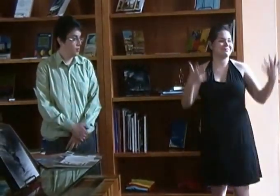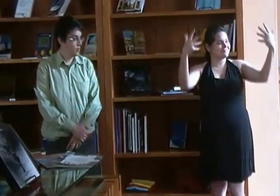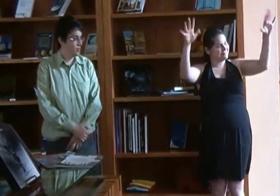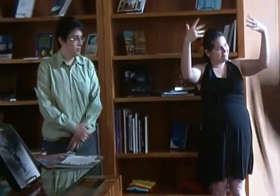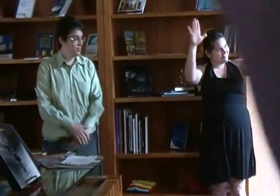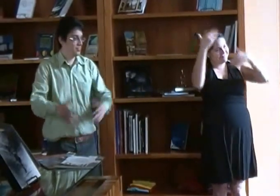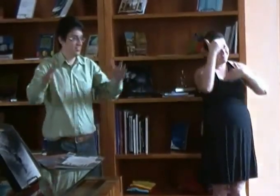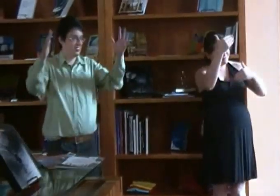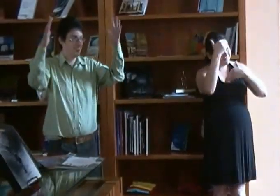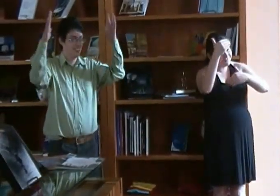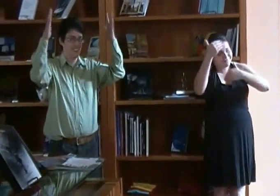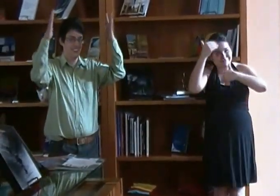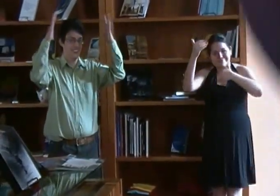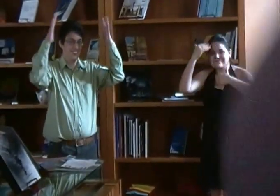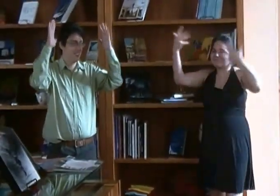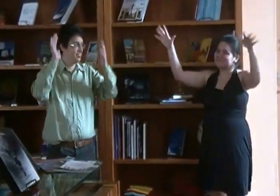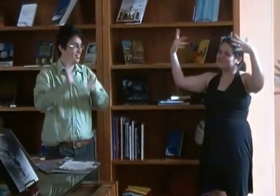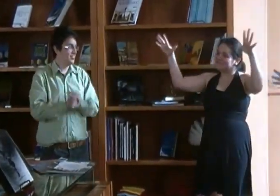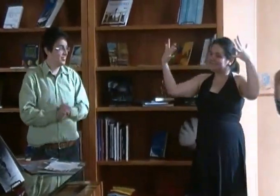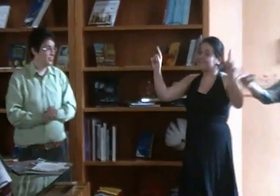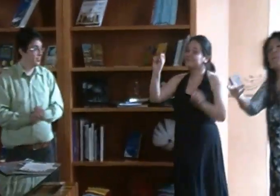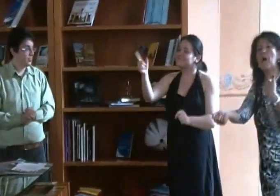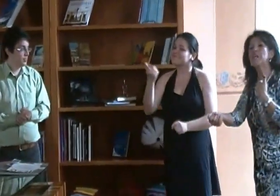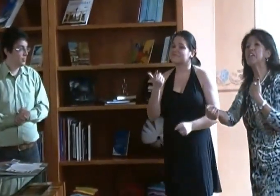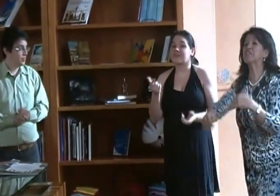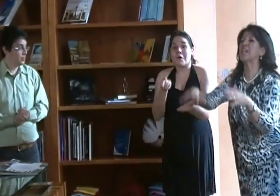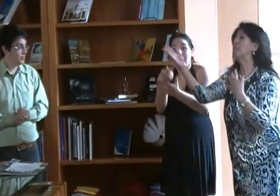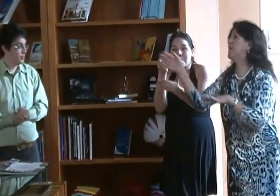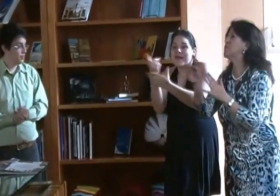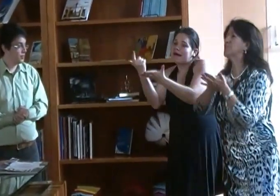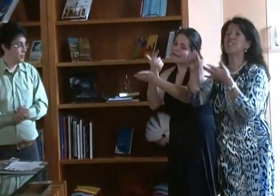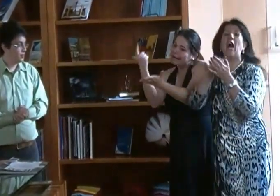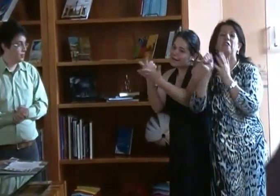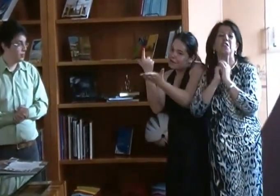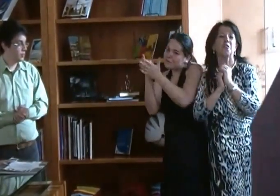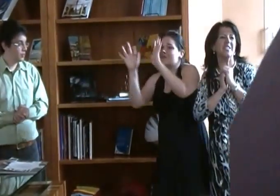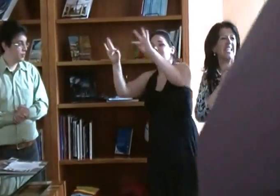Muito obrigada. E quem quiser comprar o livro, daí pode no final vir conversar.